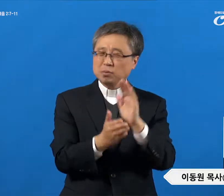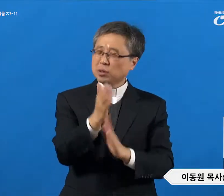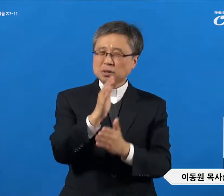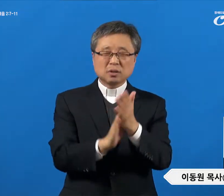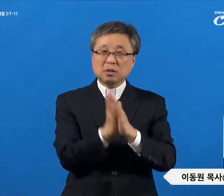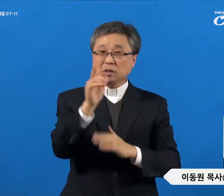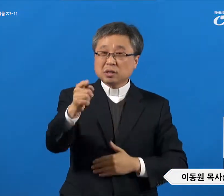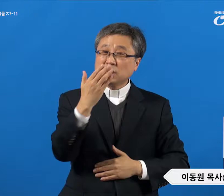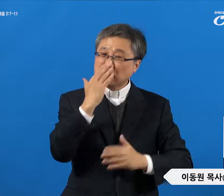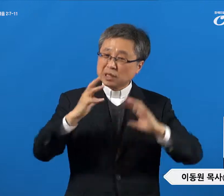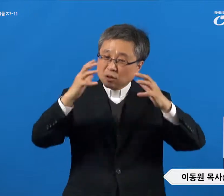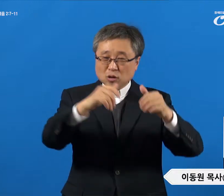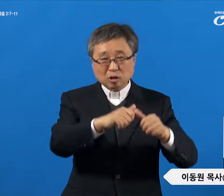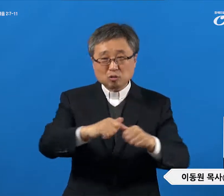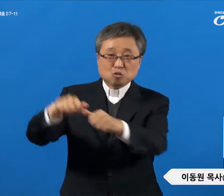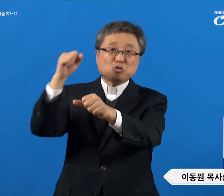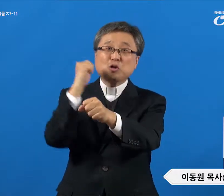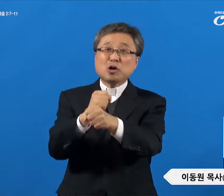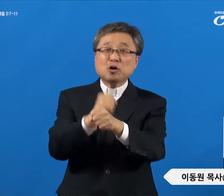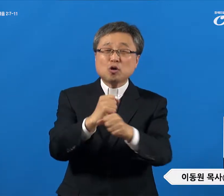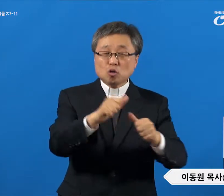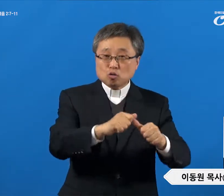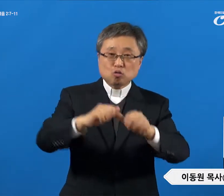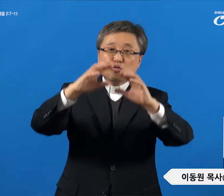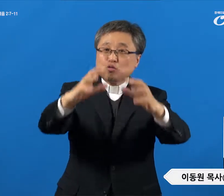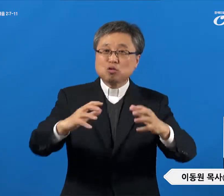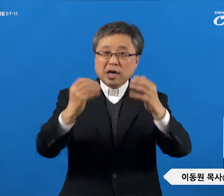구출하는, 유대인들을 구출하는 구국의 여인이 될 수가 없었어요.